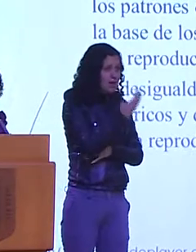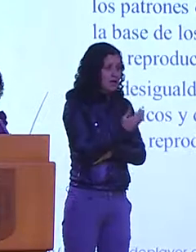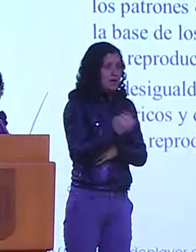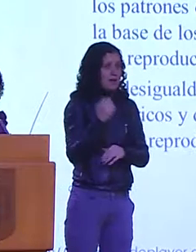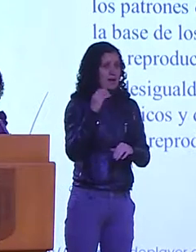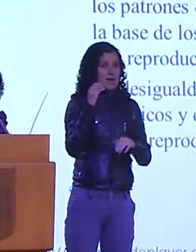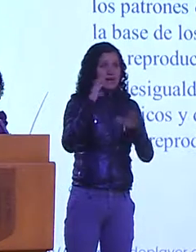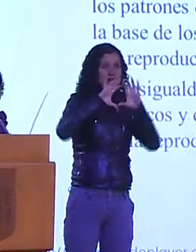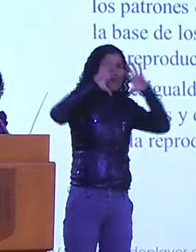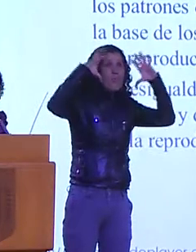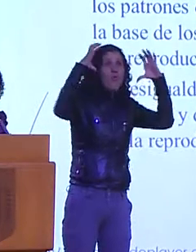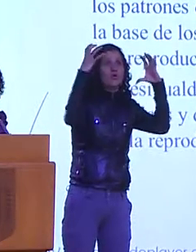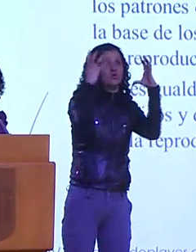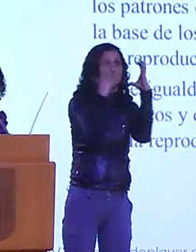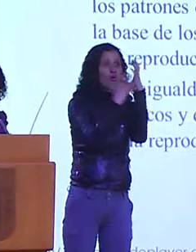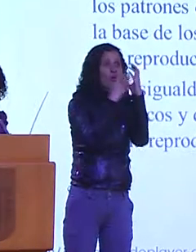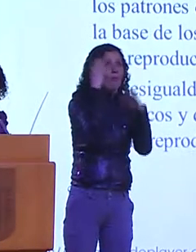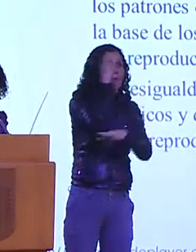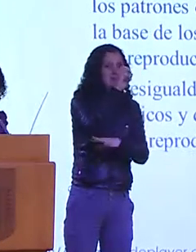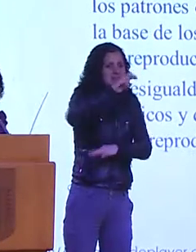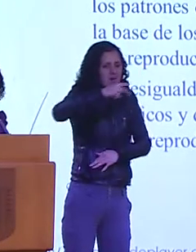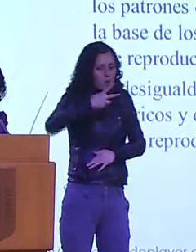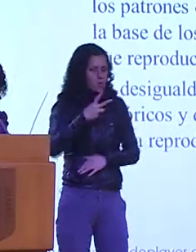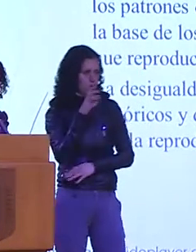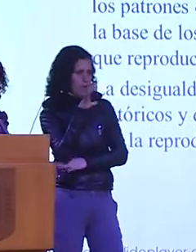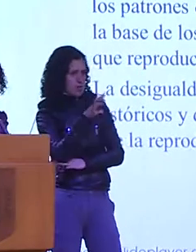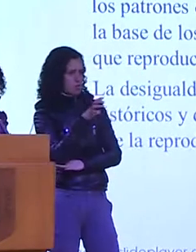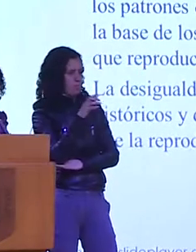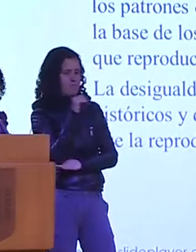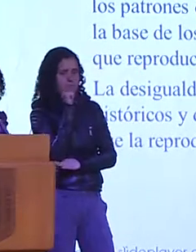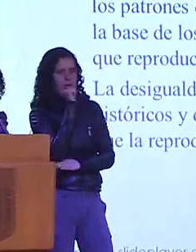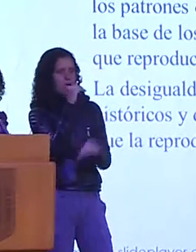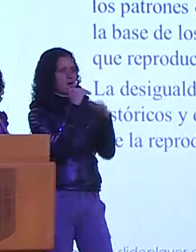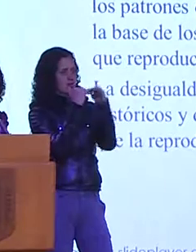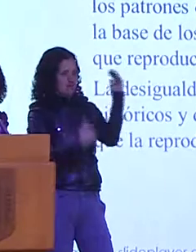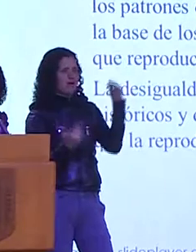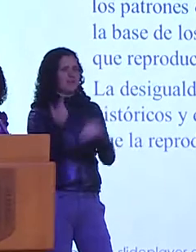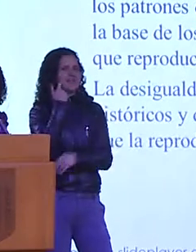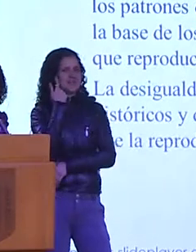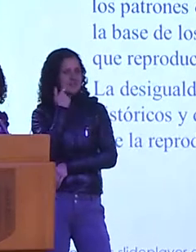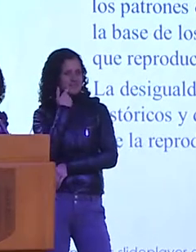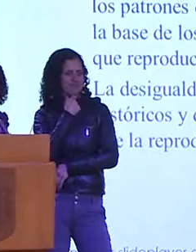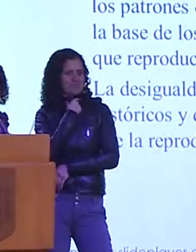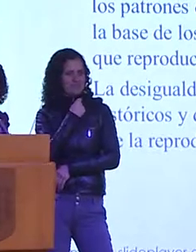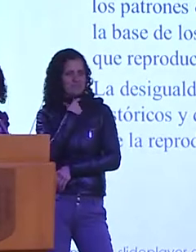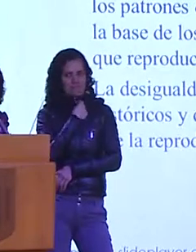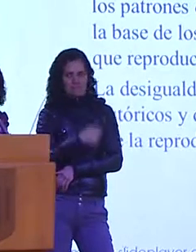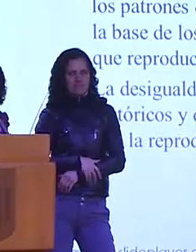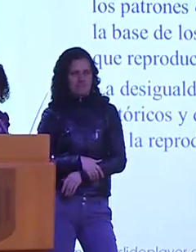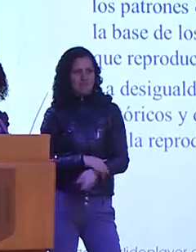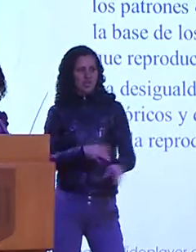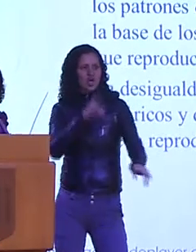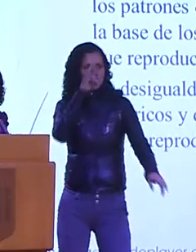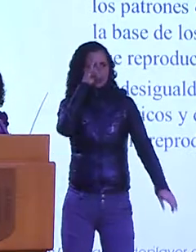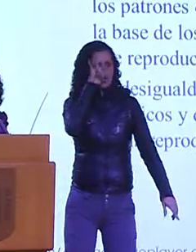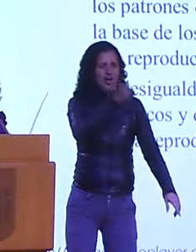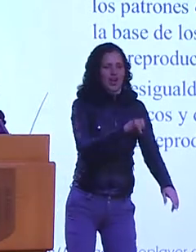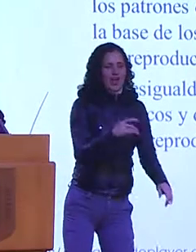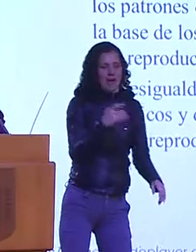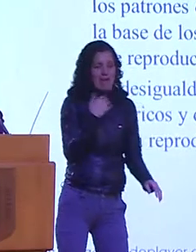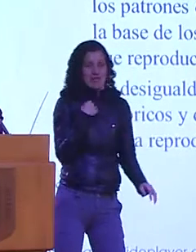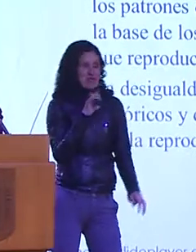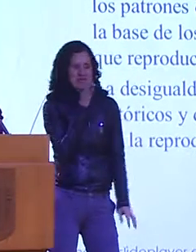de la región. Y ayer me hacían una broma cuando afirmé esto. Me decían, seguro pagamos para no estar en el primer